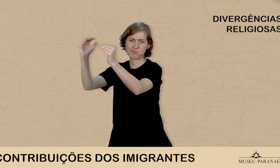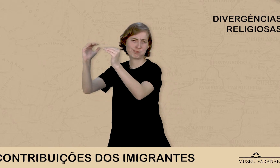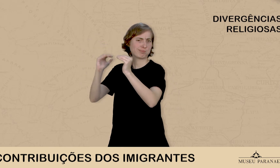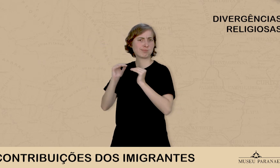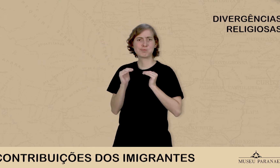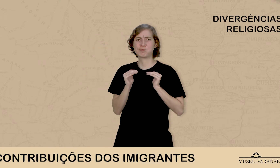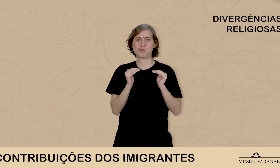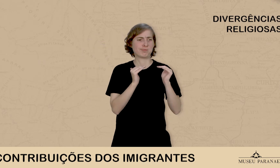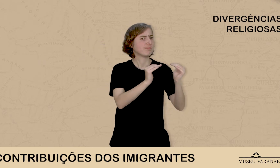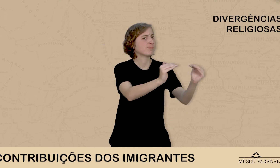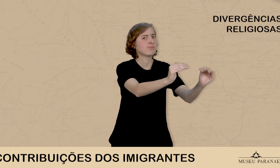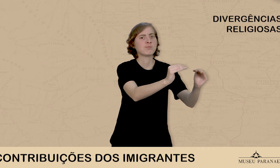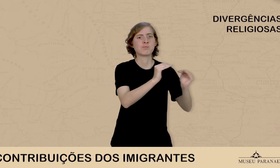divergências religiosas,